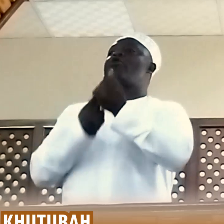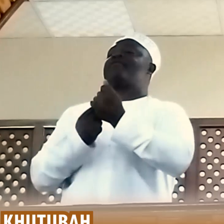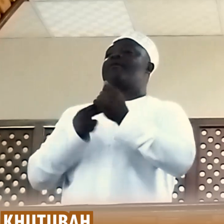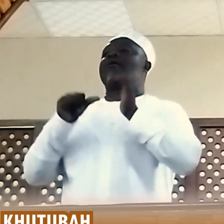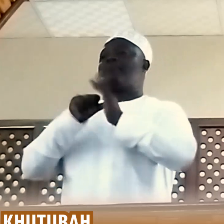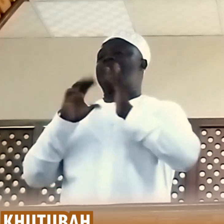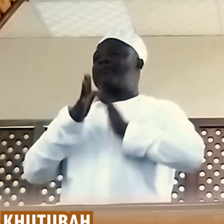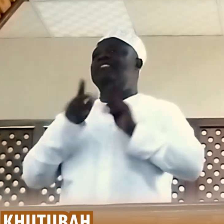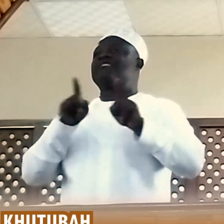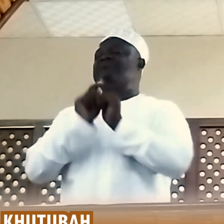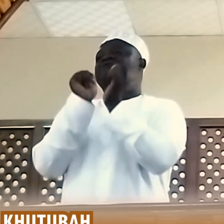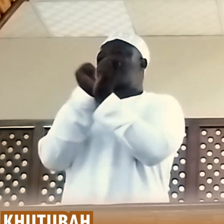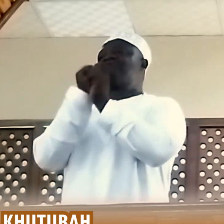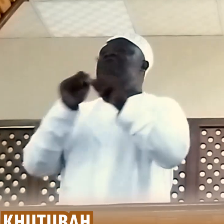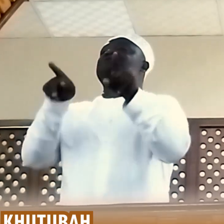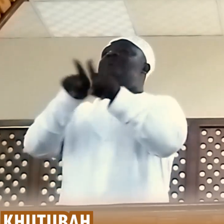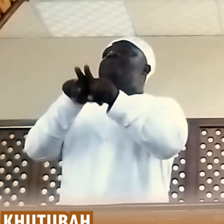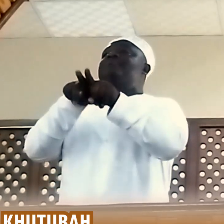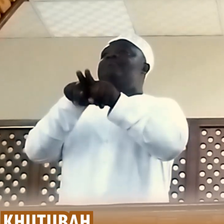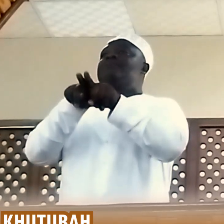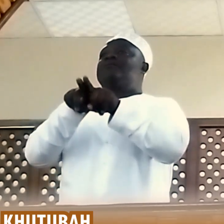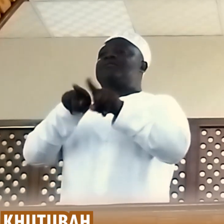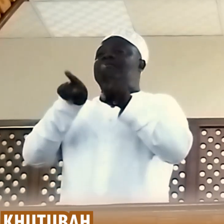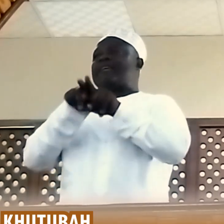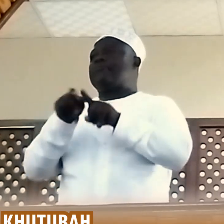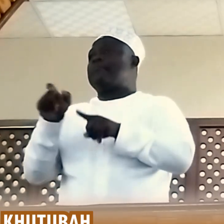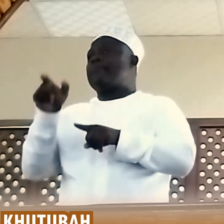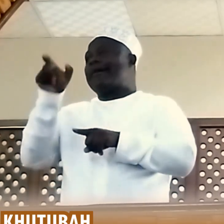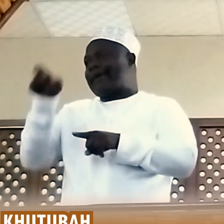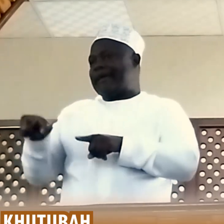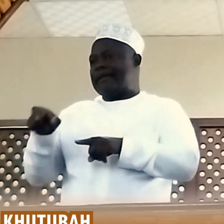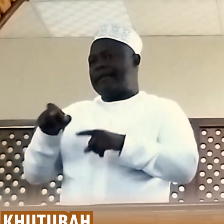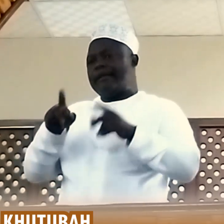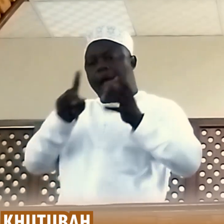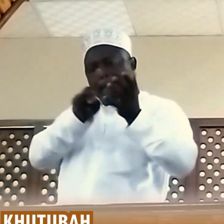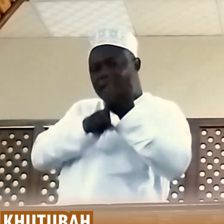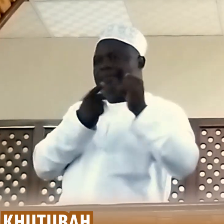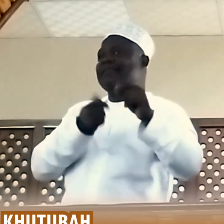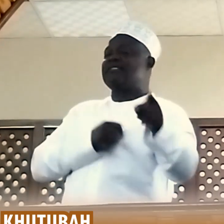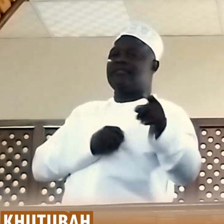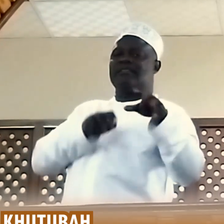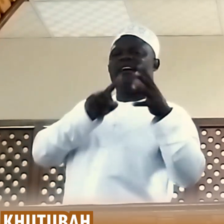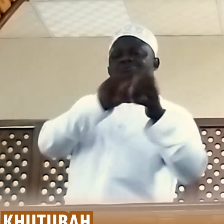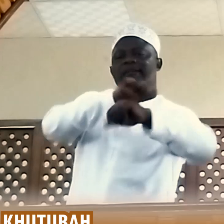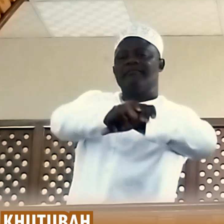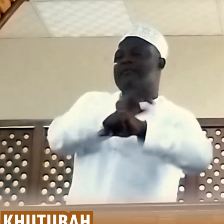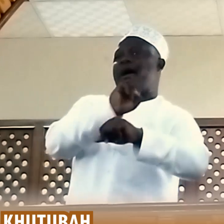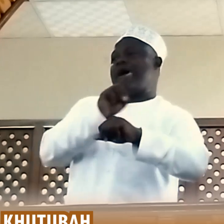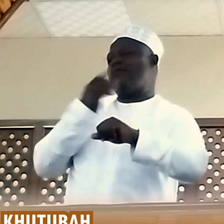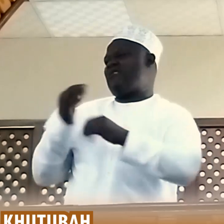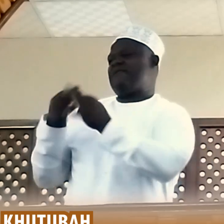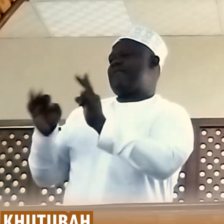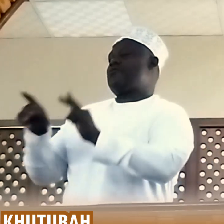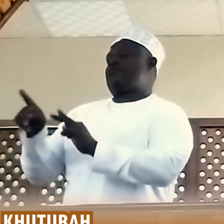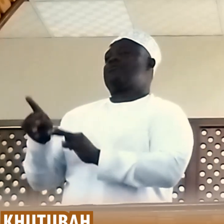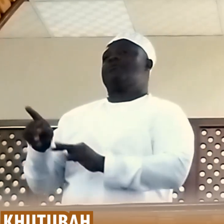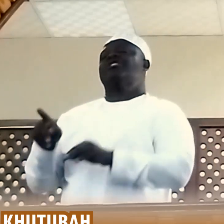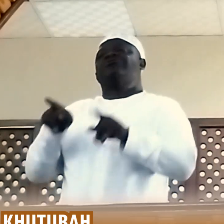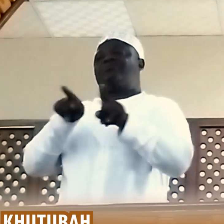era bonna baba bazizza omusango gwe gumu okusinga okukwata kwa agifunye omulala ntumuleka n'alya butaala.